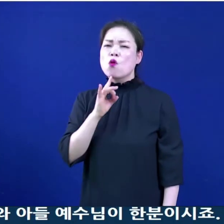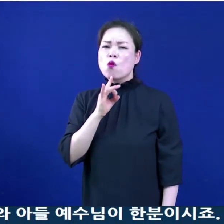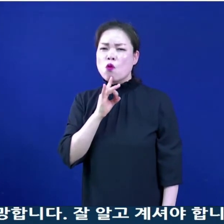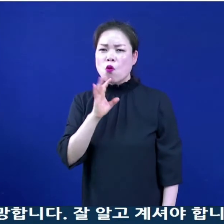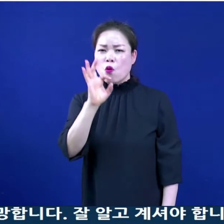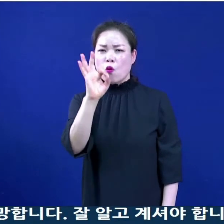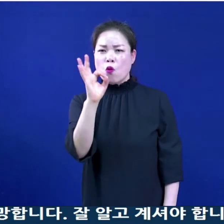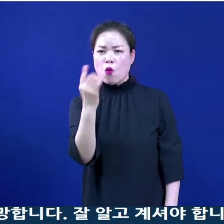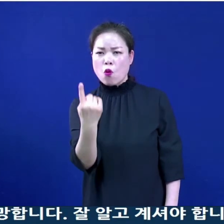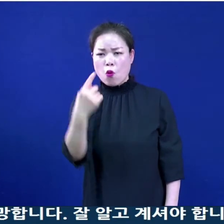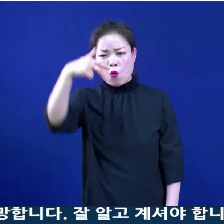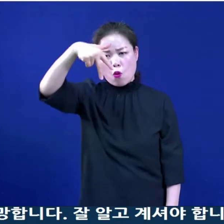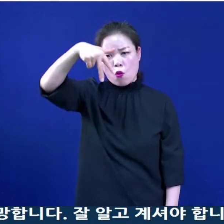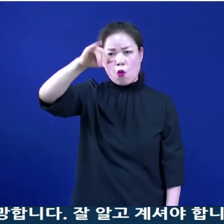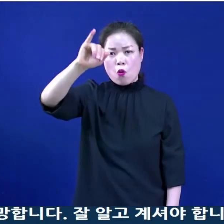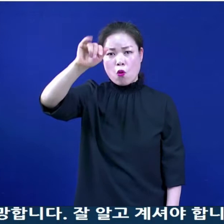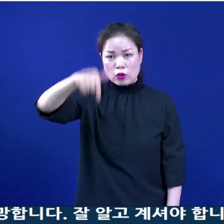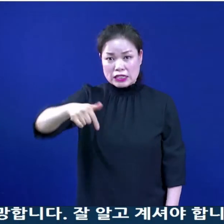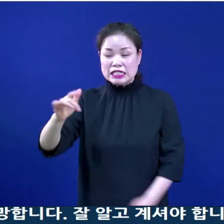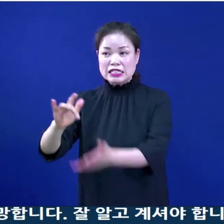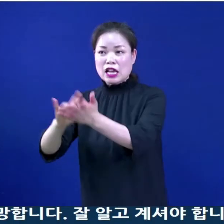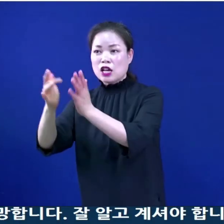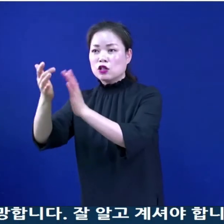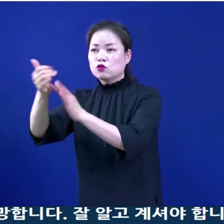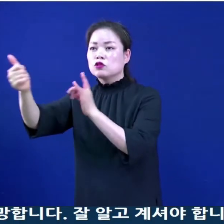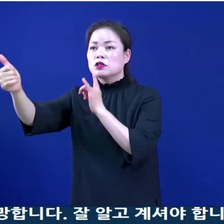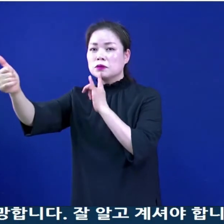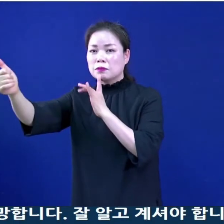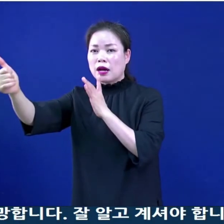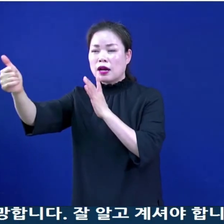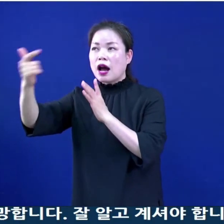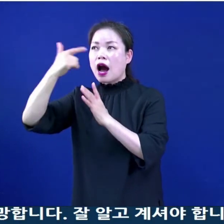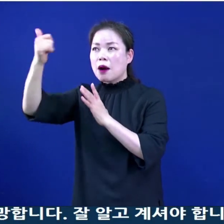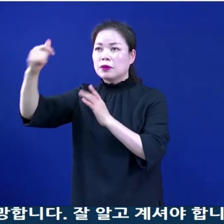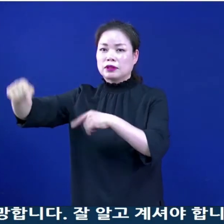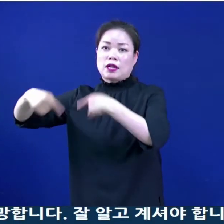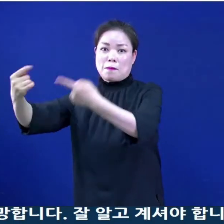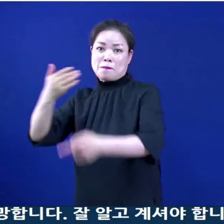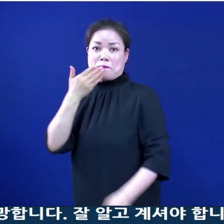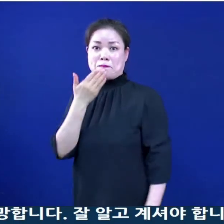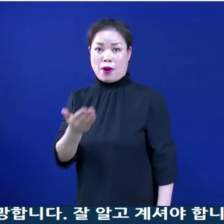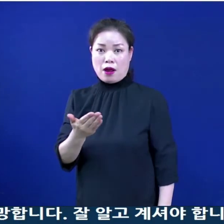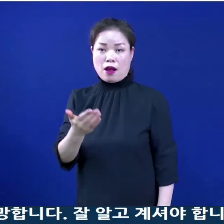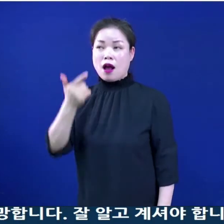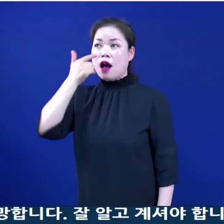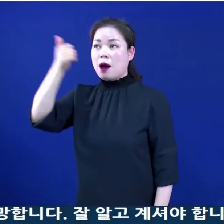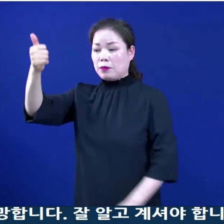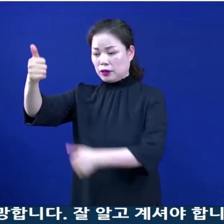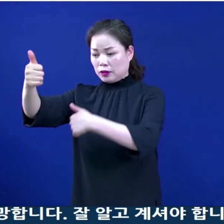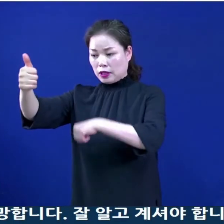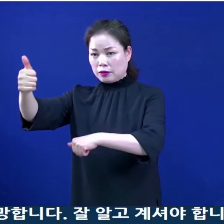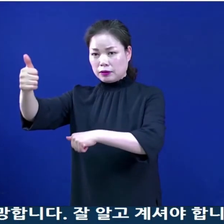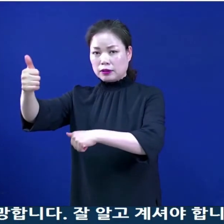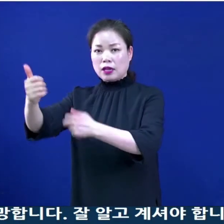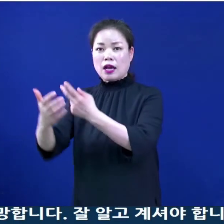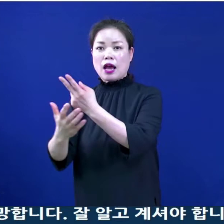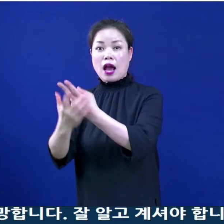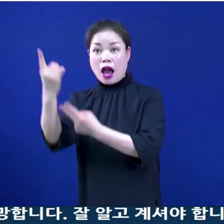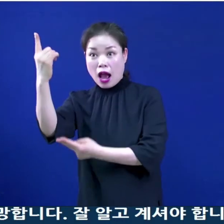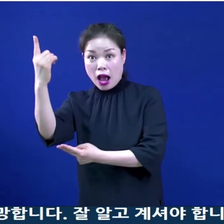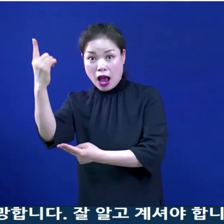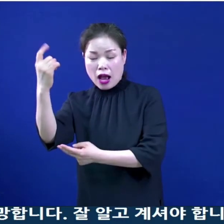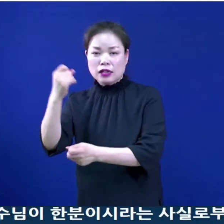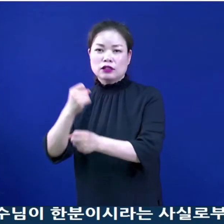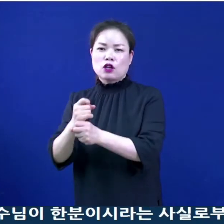오직 예수로만 아버지께 갈 수 있다. 이 진리가 거기서 나오는 겁니다. 아버지와 아들이 한 분이기 때문에